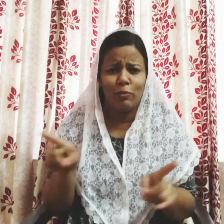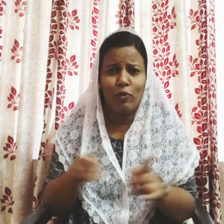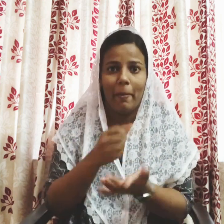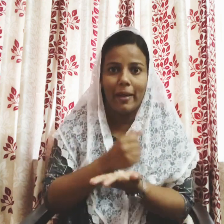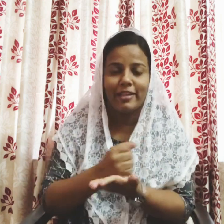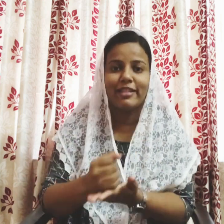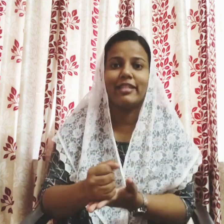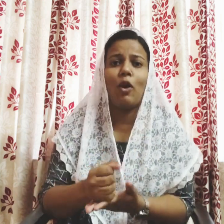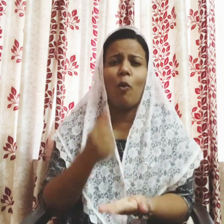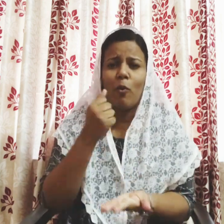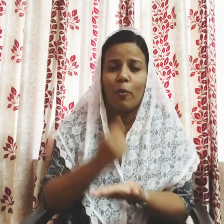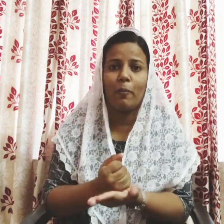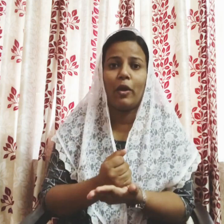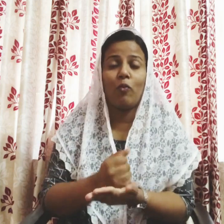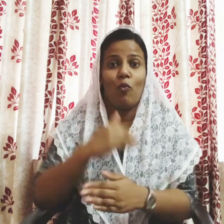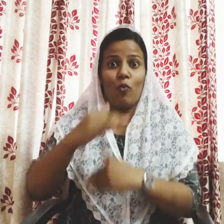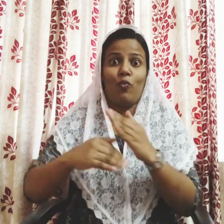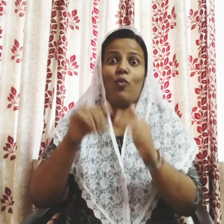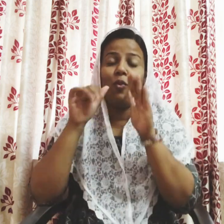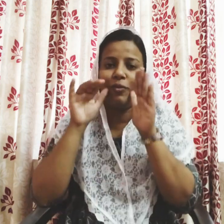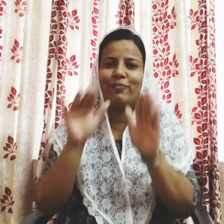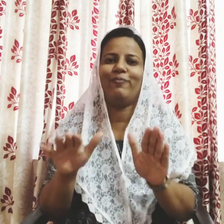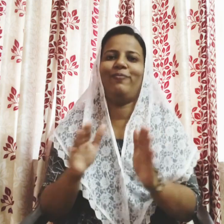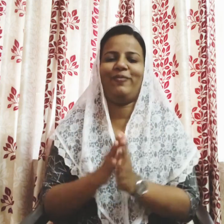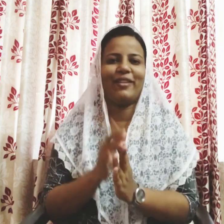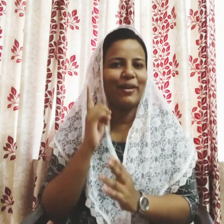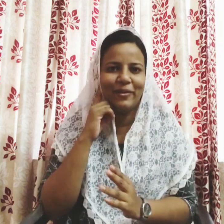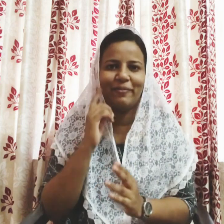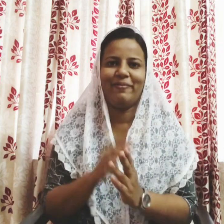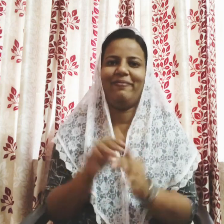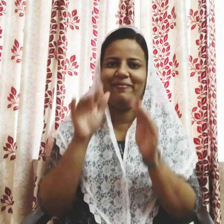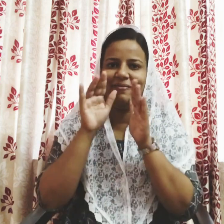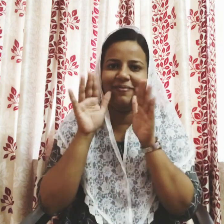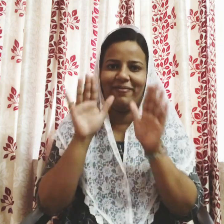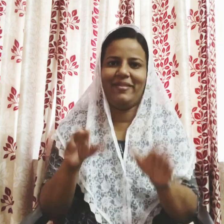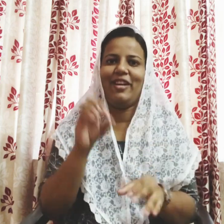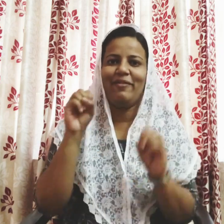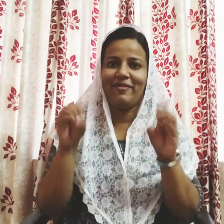ഒന്ന് പ്രാക്ടീസ് ചെയ്ത് നിങ്ങളുടെ ജീവിതം കൂടുതൽ അനുഗ്രഹപൂർണ്ണമായി തീരും. കേട്ടോ, കർത്താവ് അനുഗ്രഹിക്കട്ടെ.